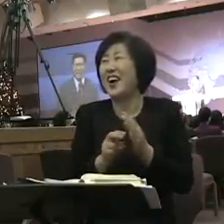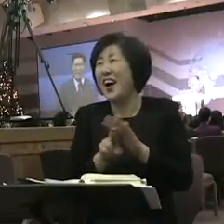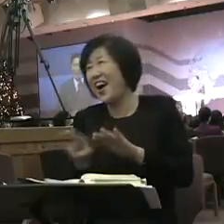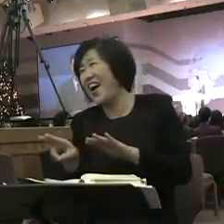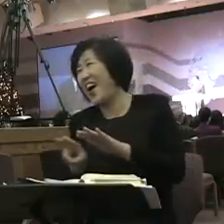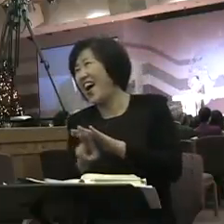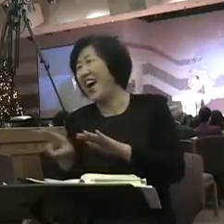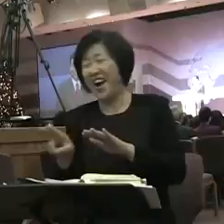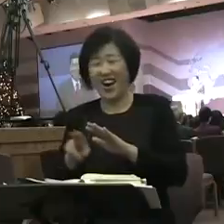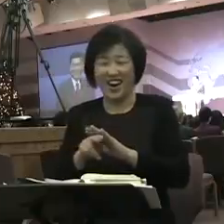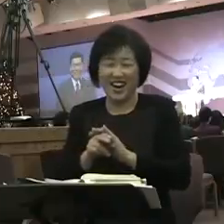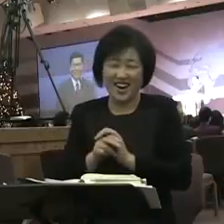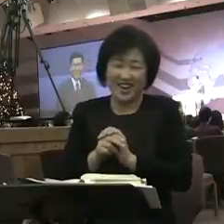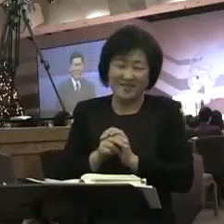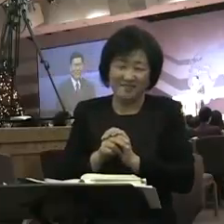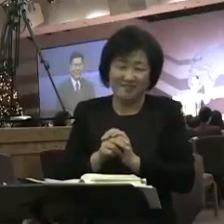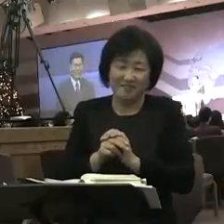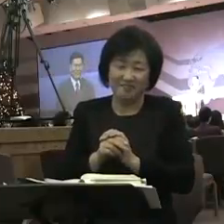피해버린답니다.